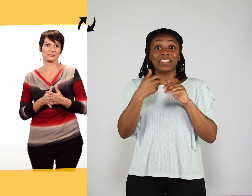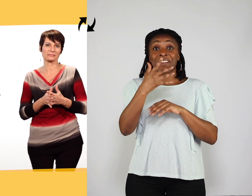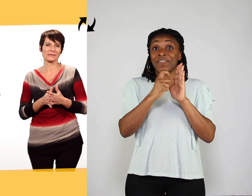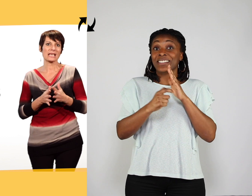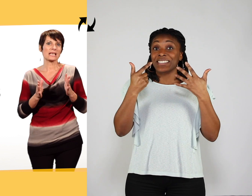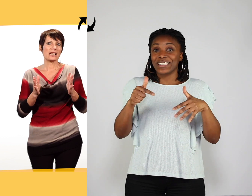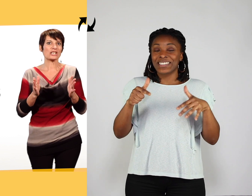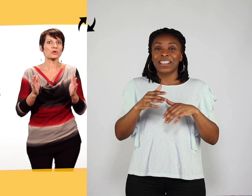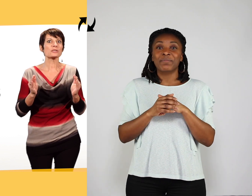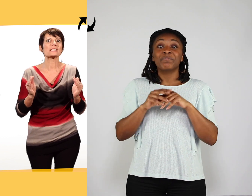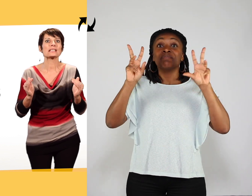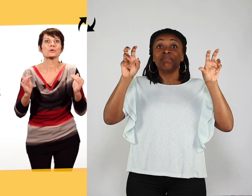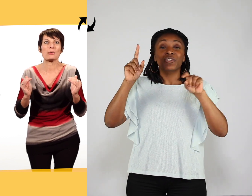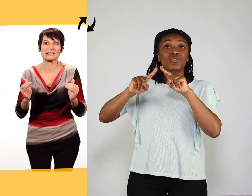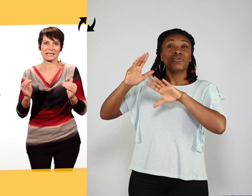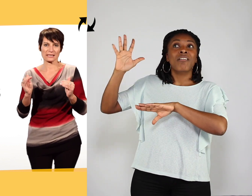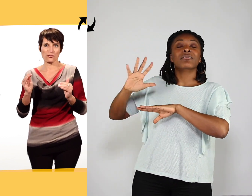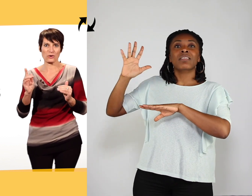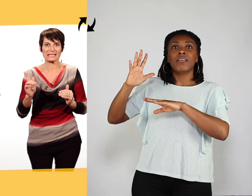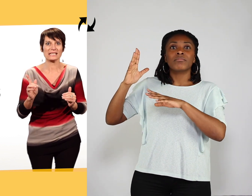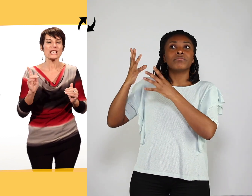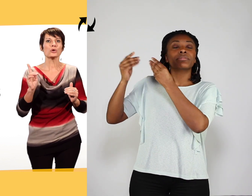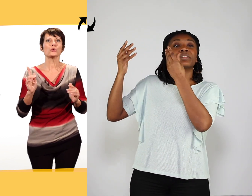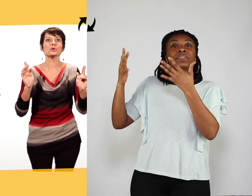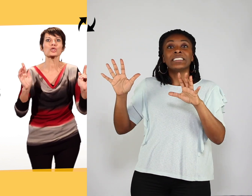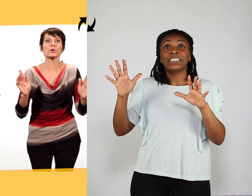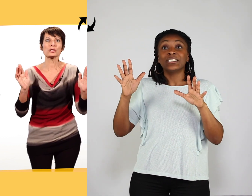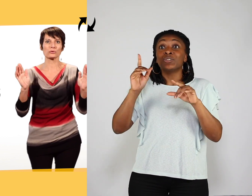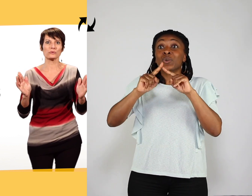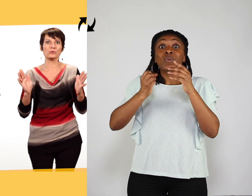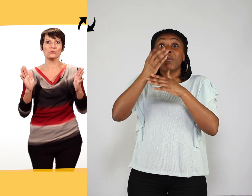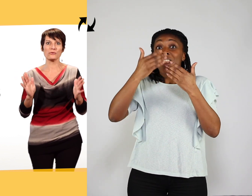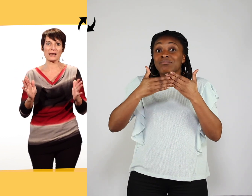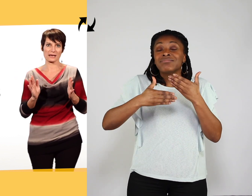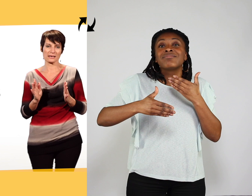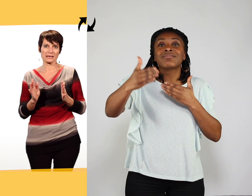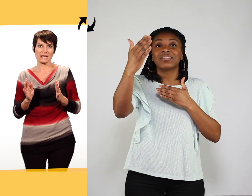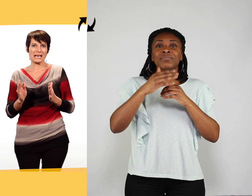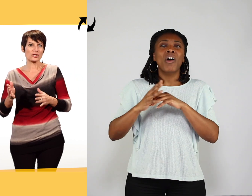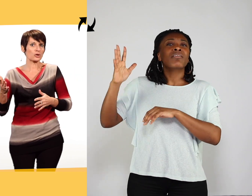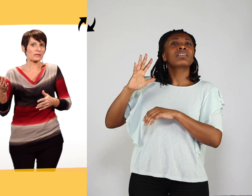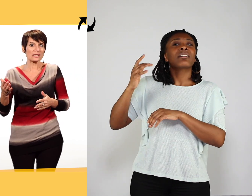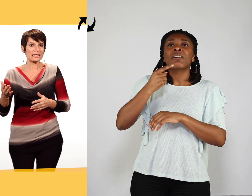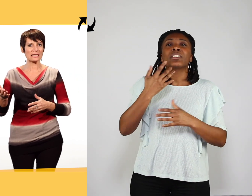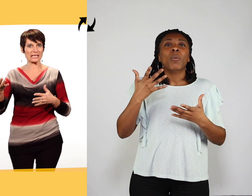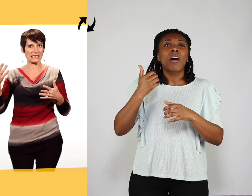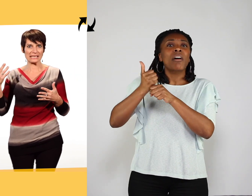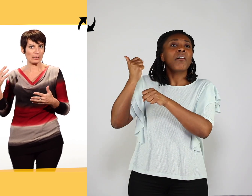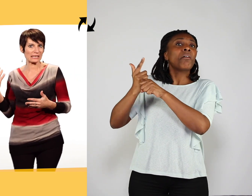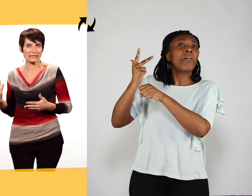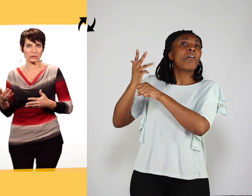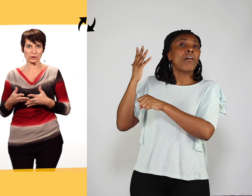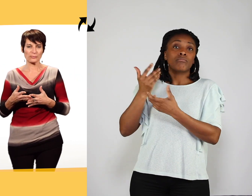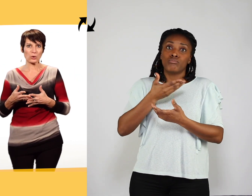17. Les choses anciennes sont passées. Voici, toutes choses sont devenues nouvelles. Les choses anciennes, c'était les